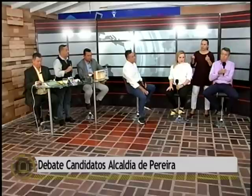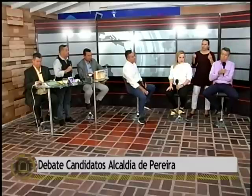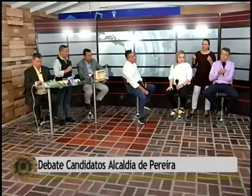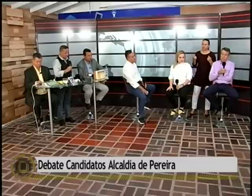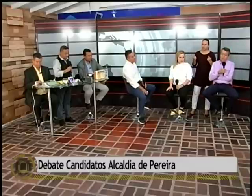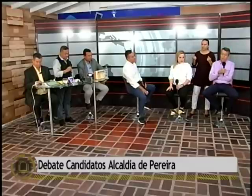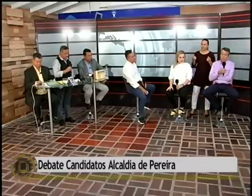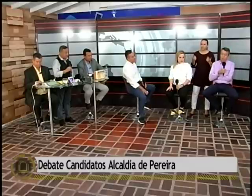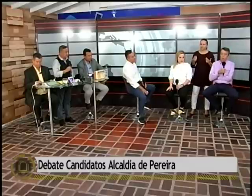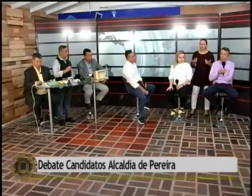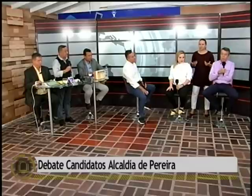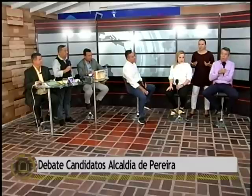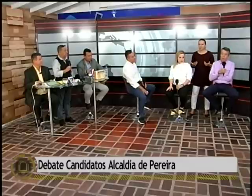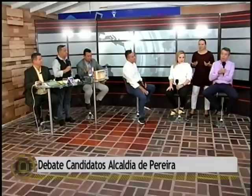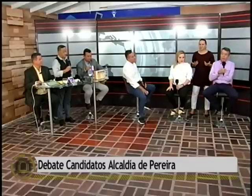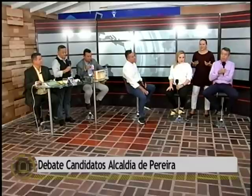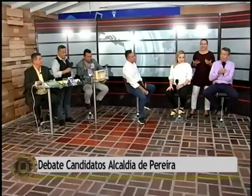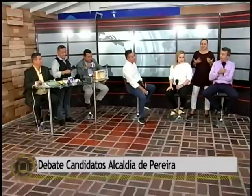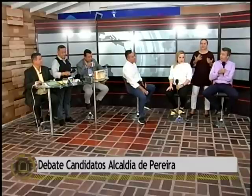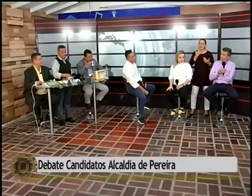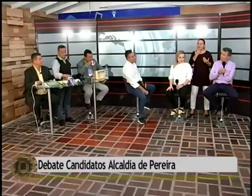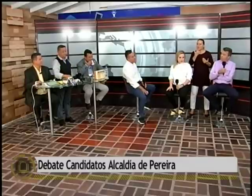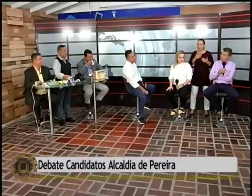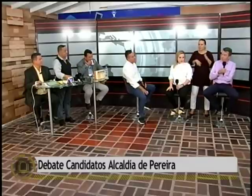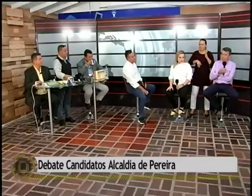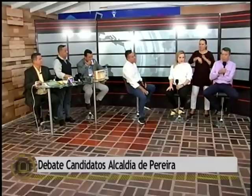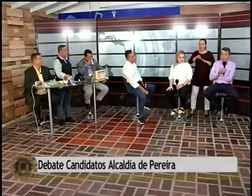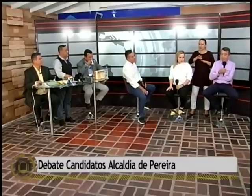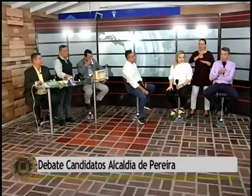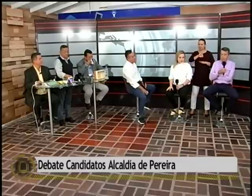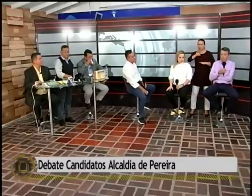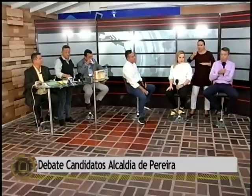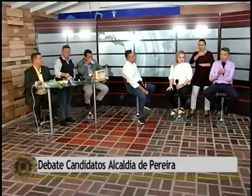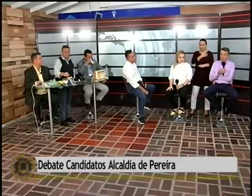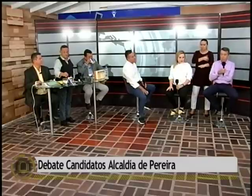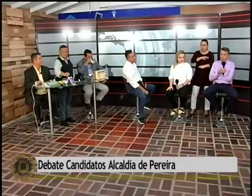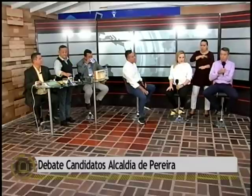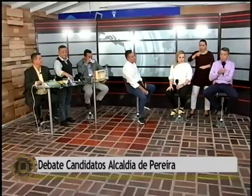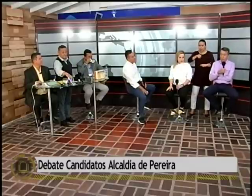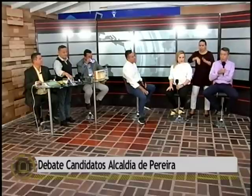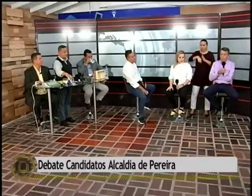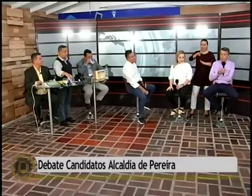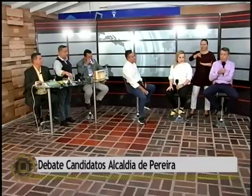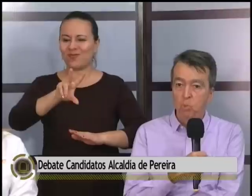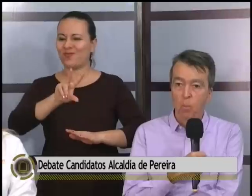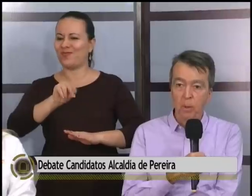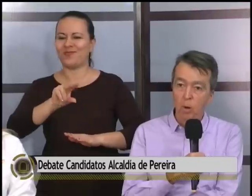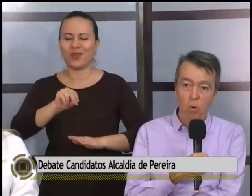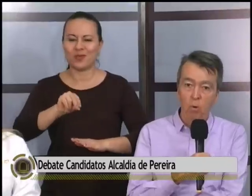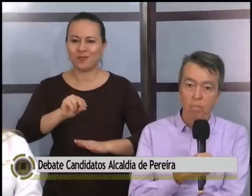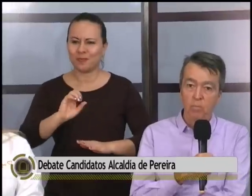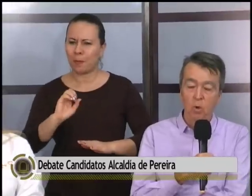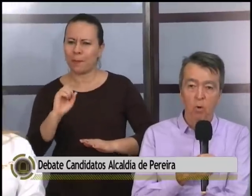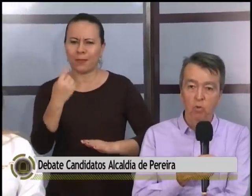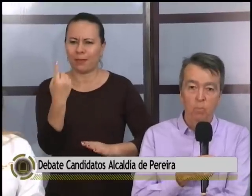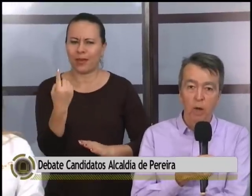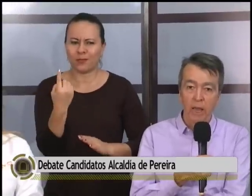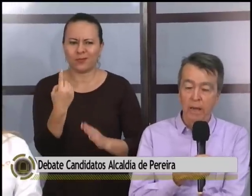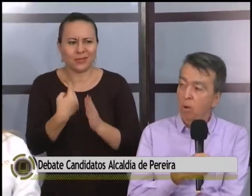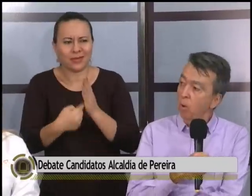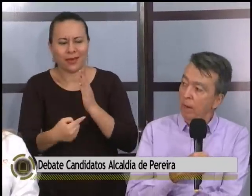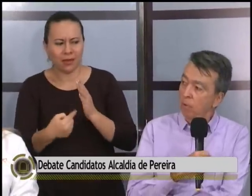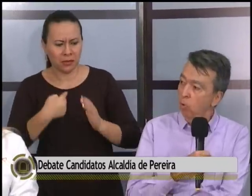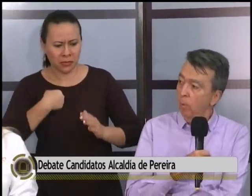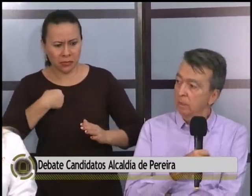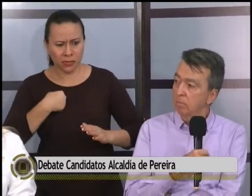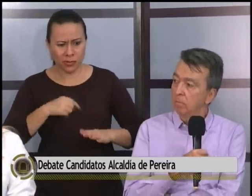No creo que pueda valer más de 30 o 40 millones de pesos, porque lo primero, yo no estoy por elegirme